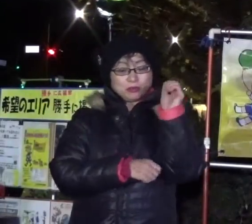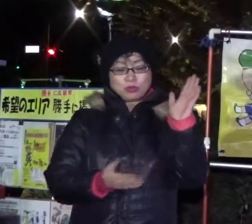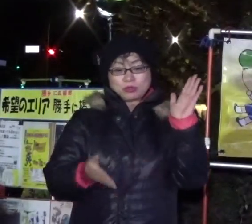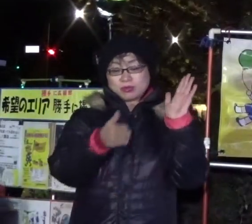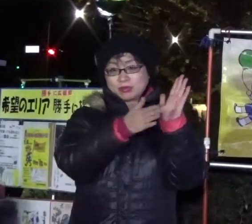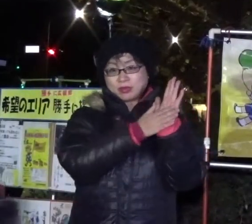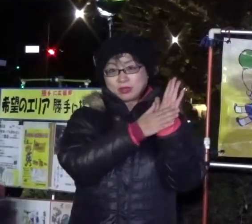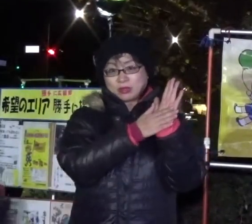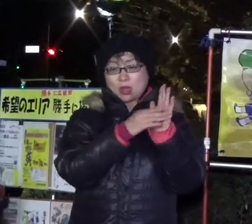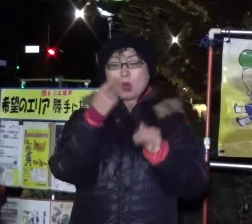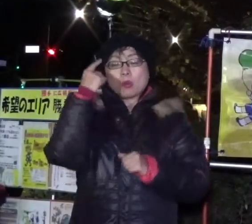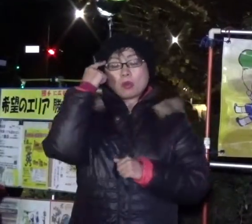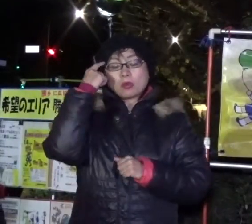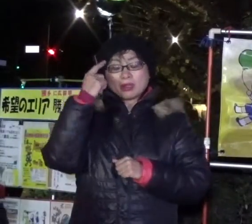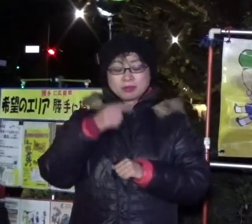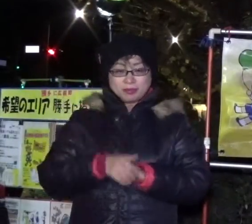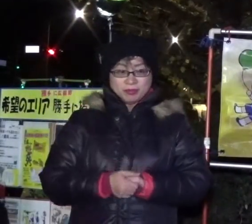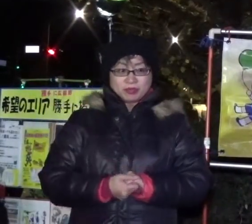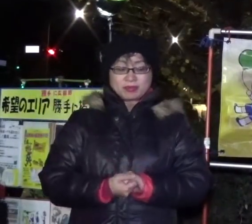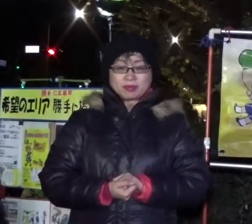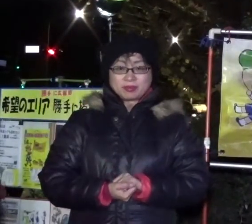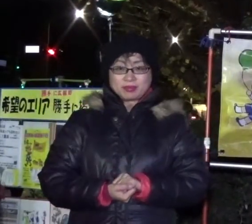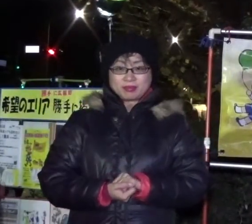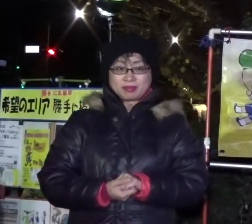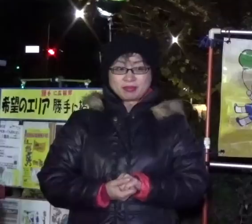ご存じと思います。